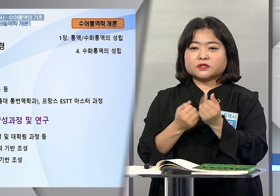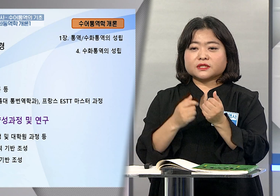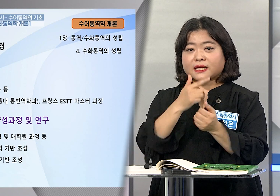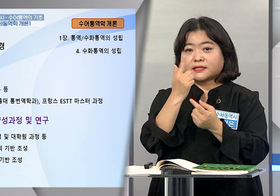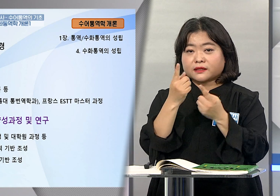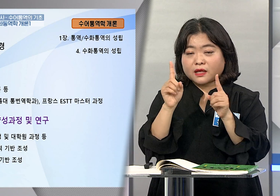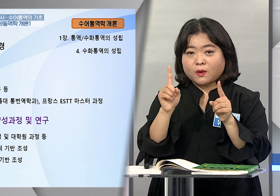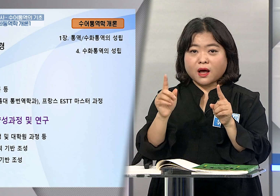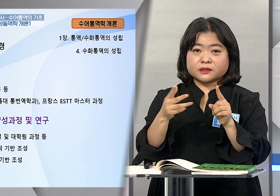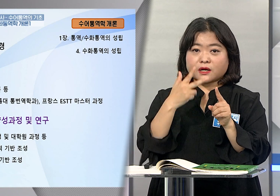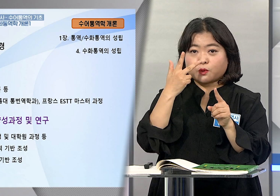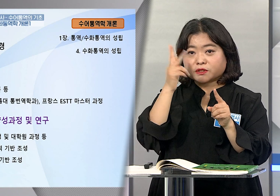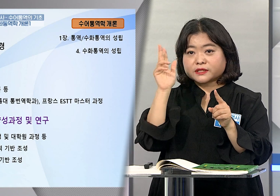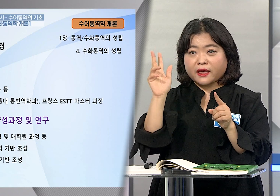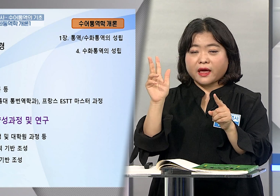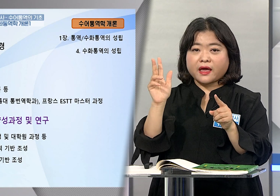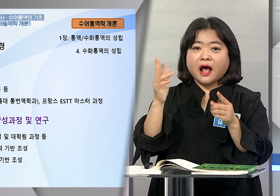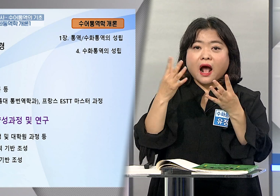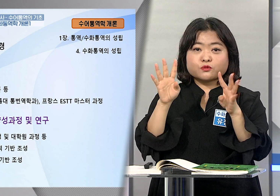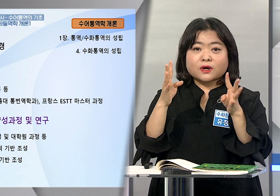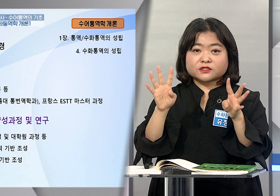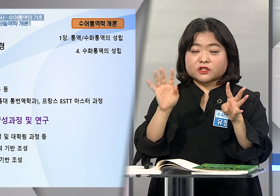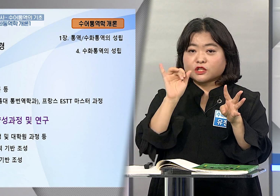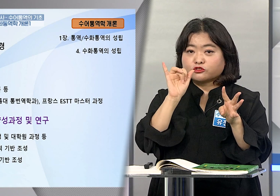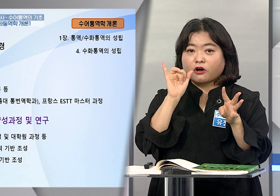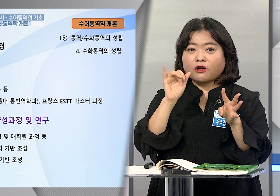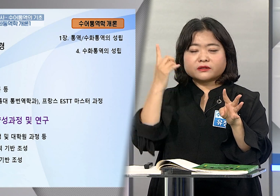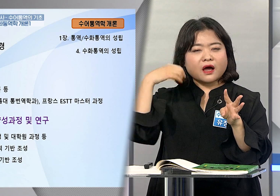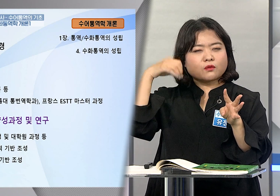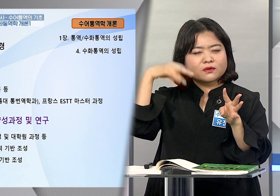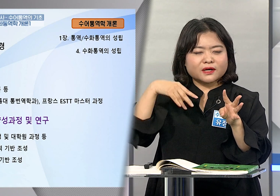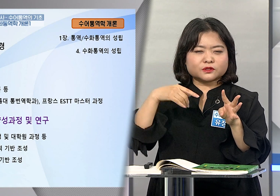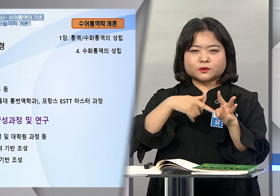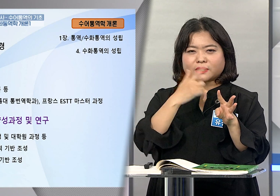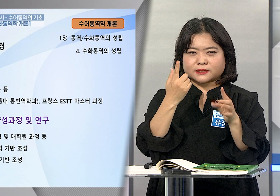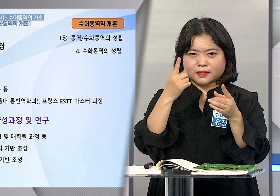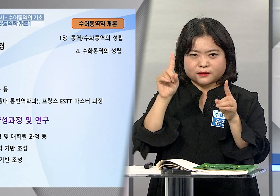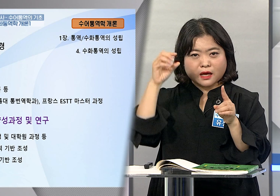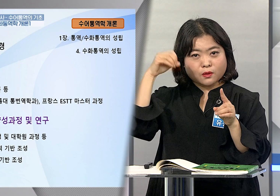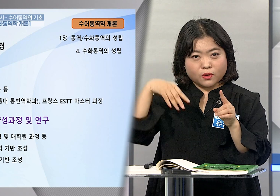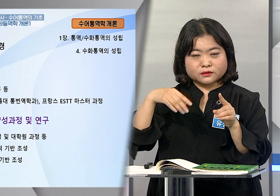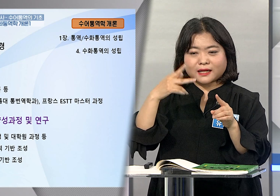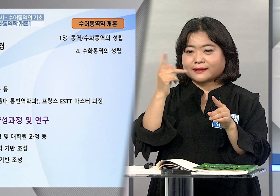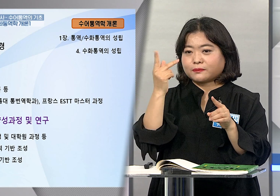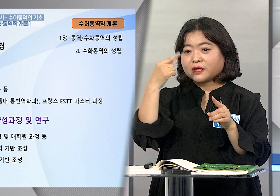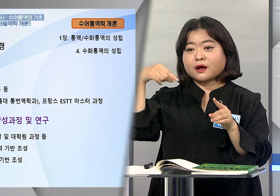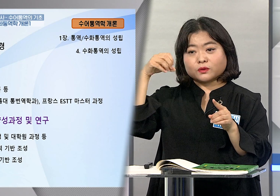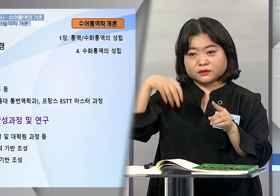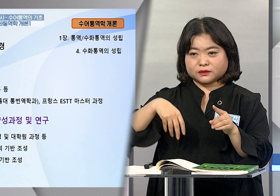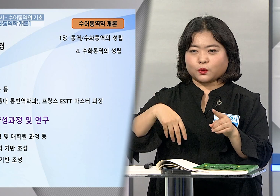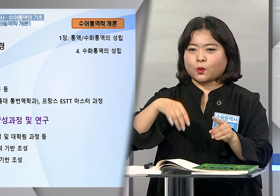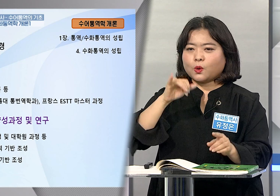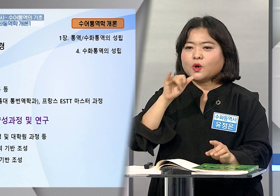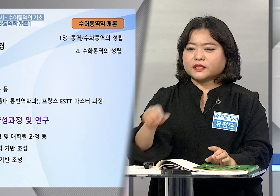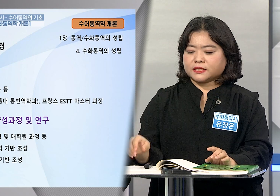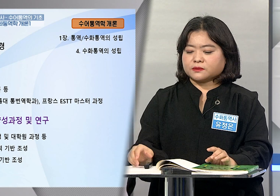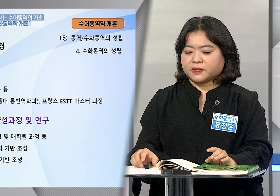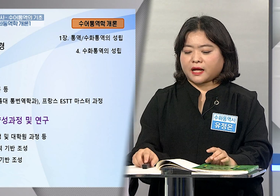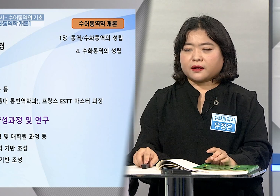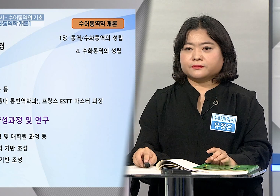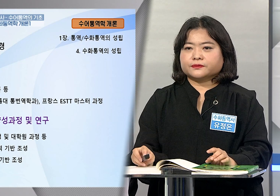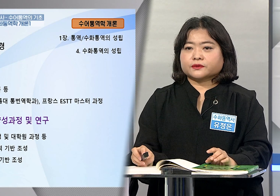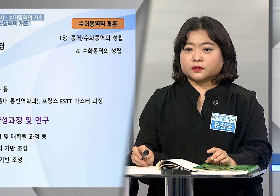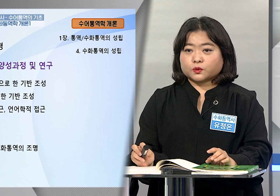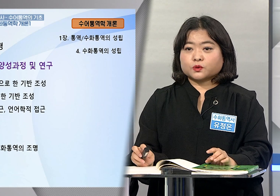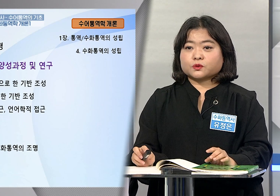제가 설명드린 나사렛대와 재활복지대 학부 과정이 있고요. 대학원 과정으로 나사렛 대학원, 강남대학원으로